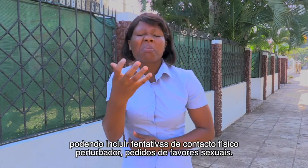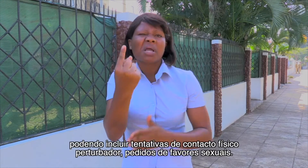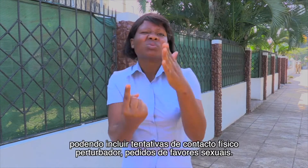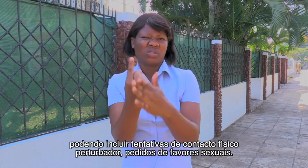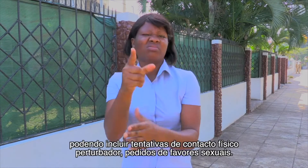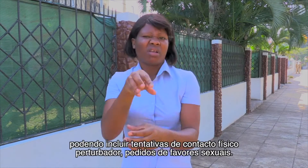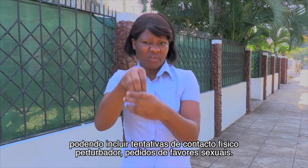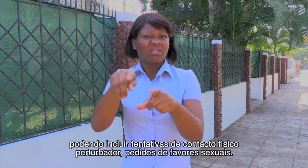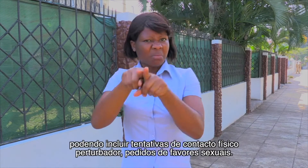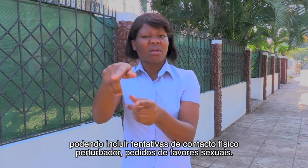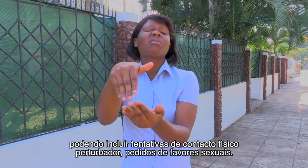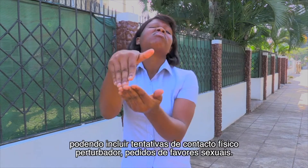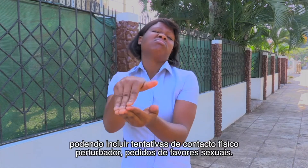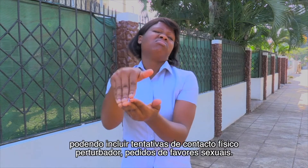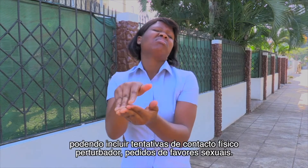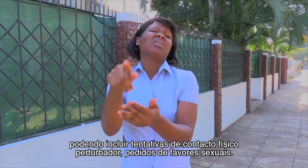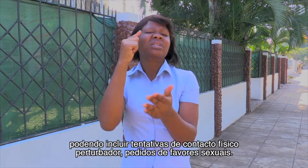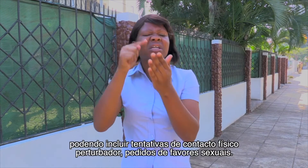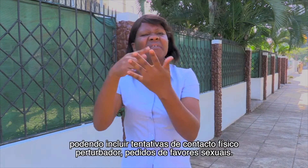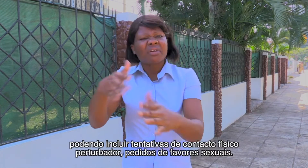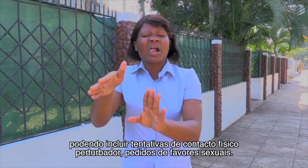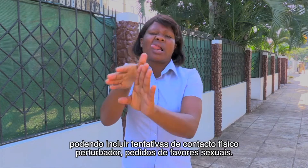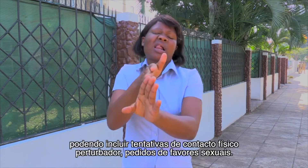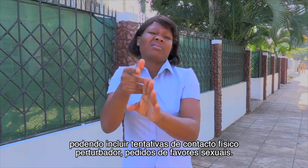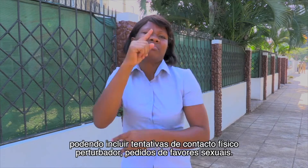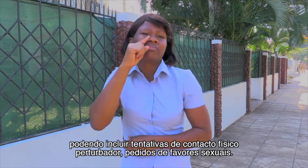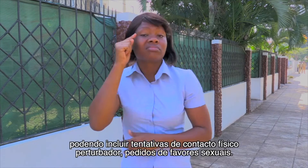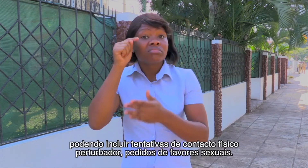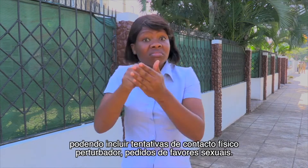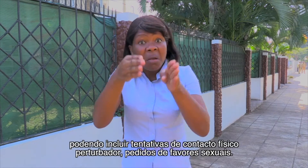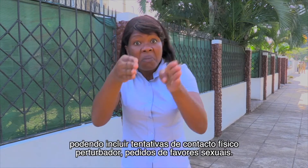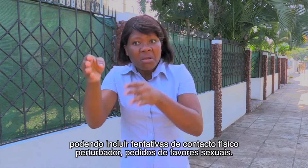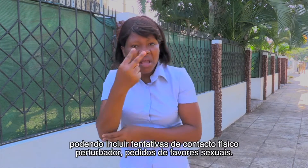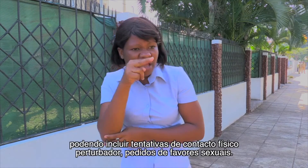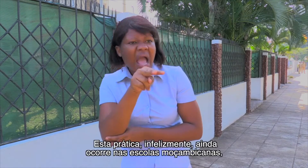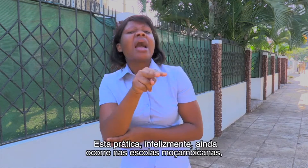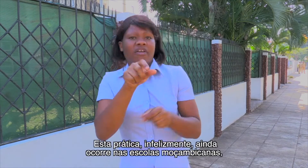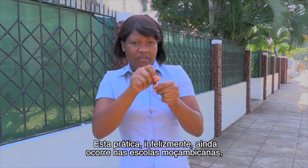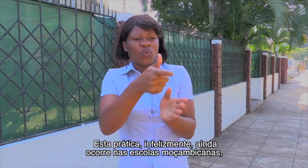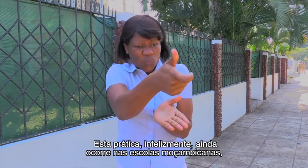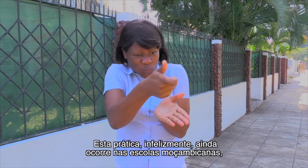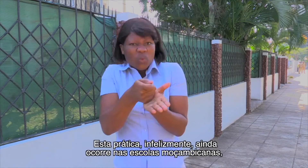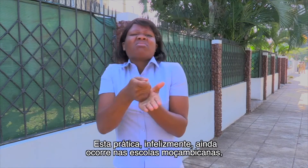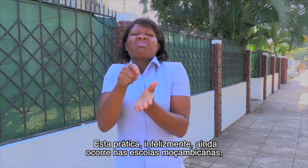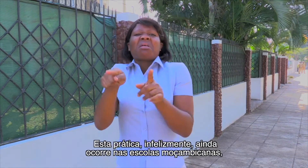de contacto físico perturbador e pedidos de favores sexuais. Esta prática,